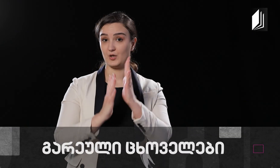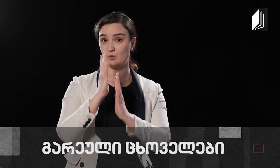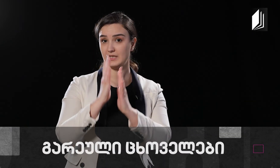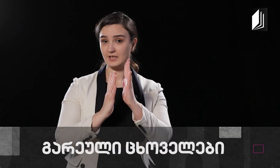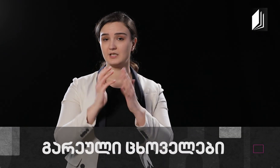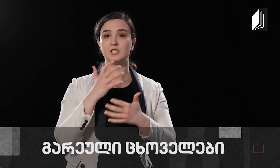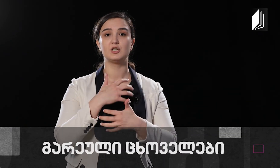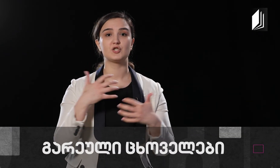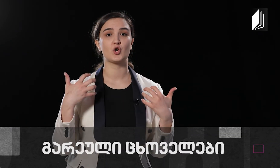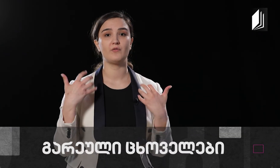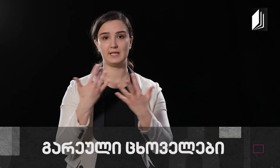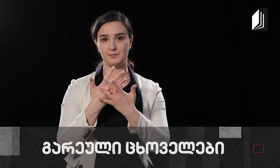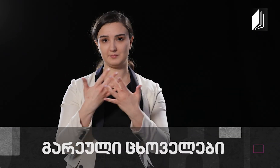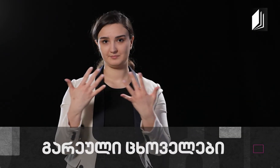გარეული ცხოველები.